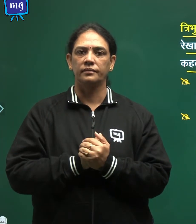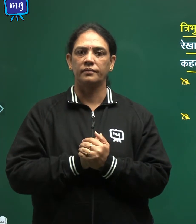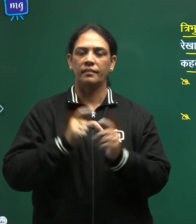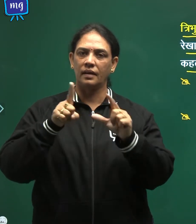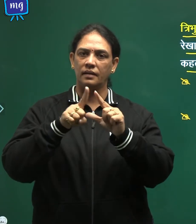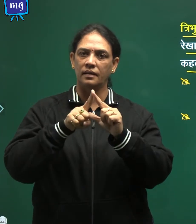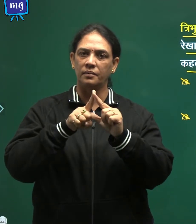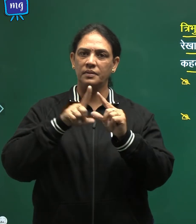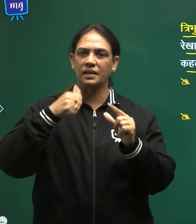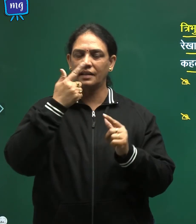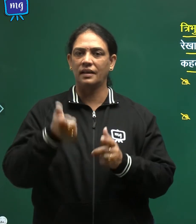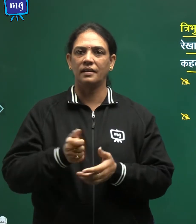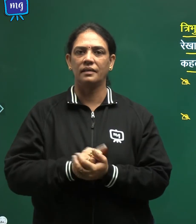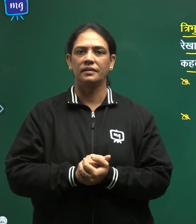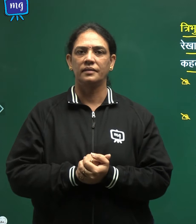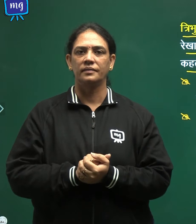त्रिभुज कहते हैं।